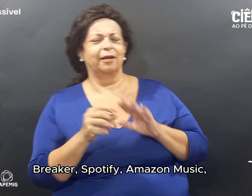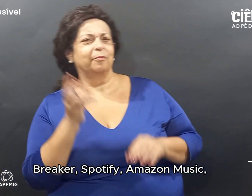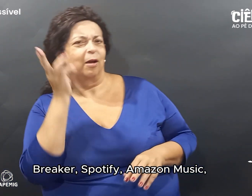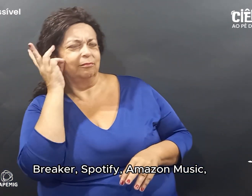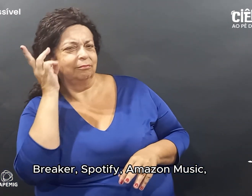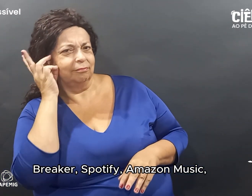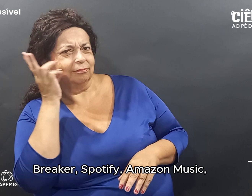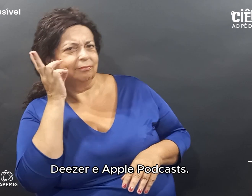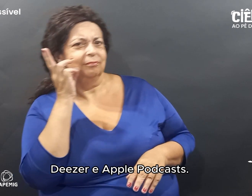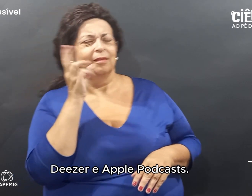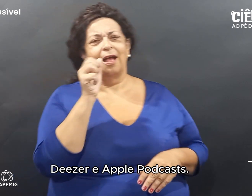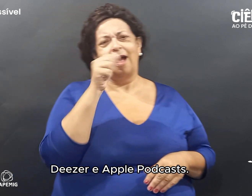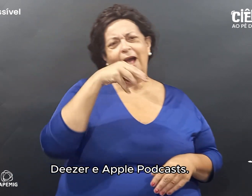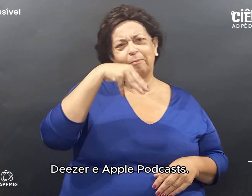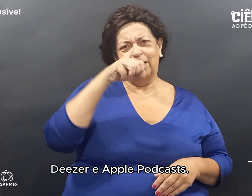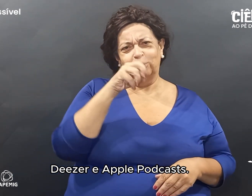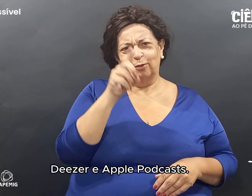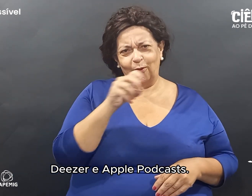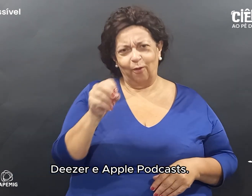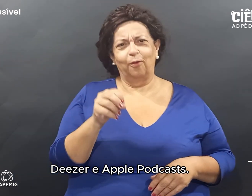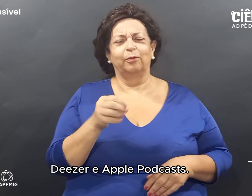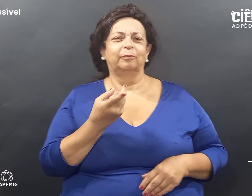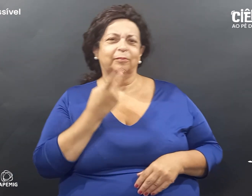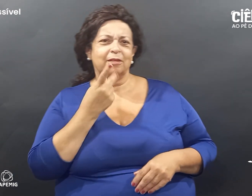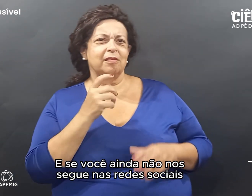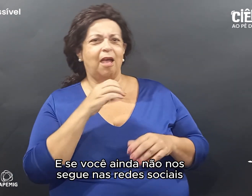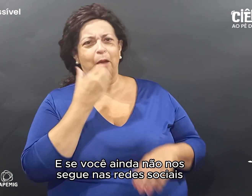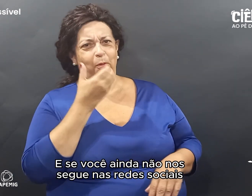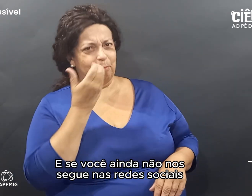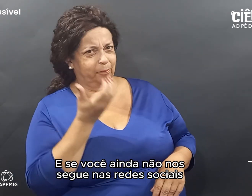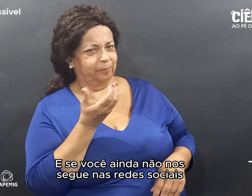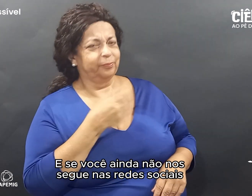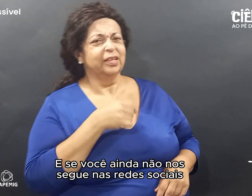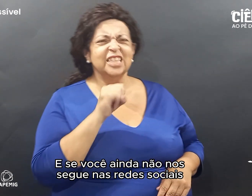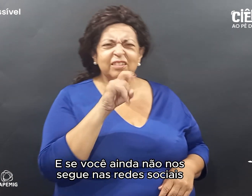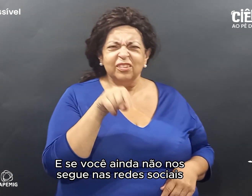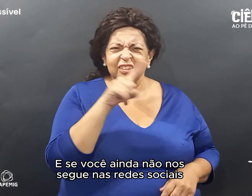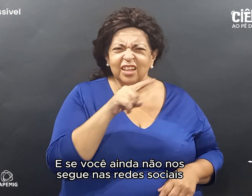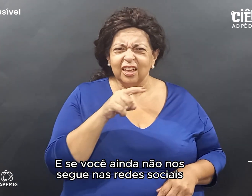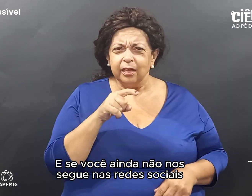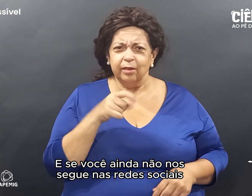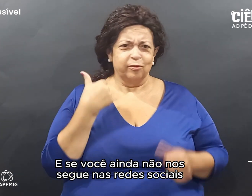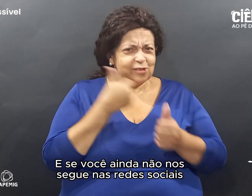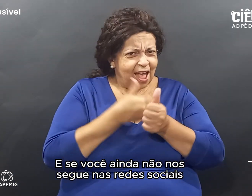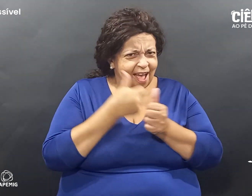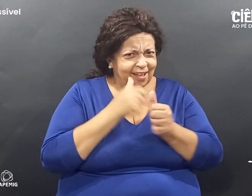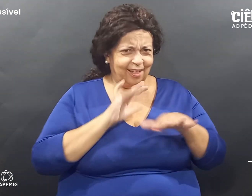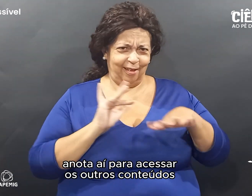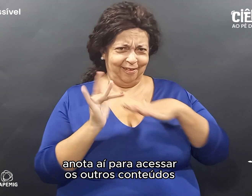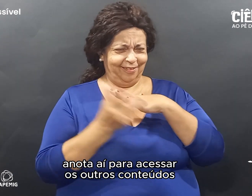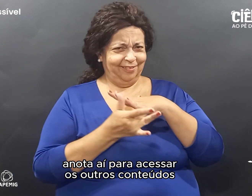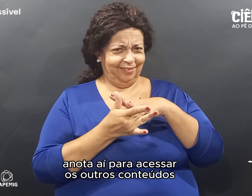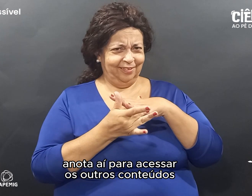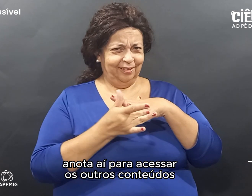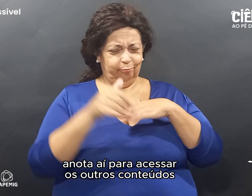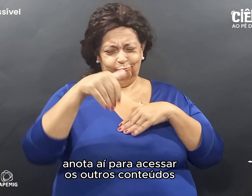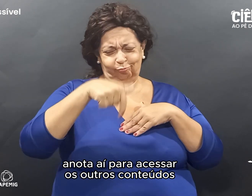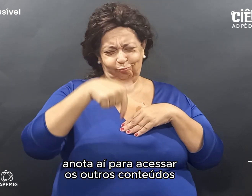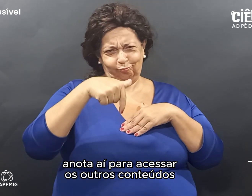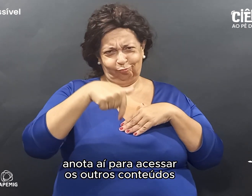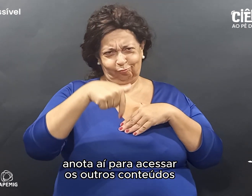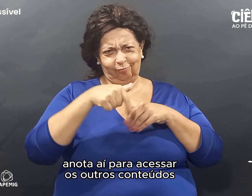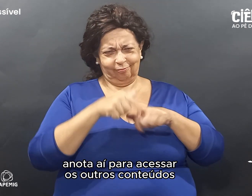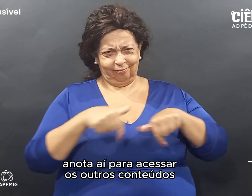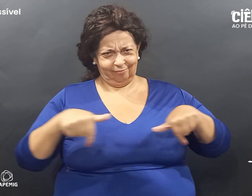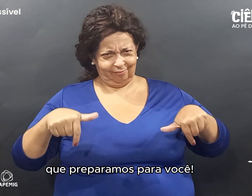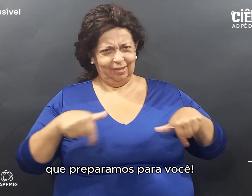Spotify, Amazon Music, Deezer e Apple Podcasts. E se você ainda não nos segue nas redes sociais, anota aí para acessar os